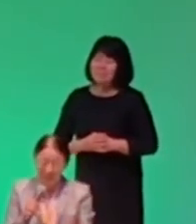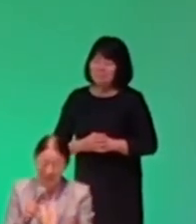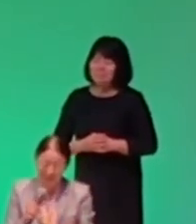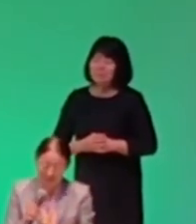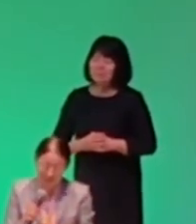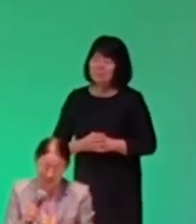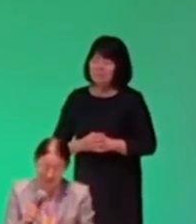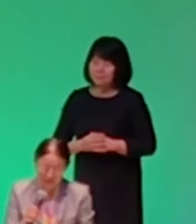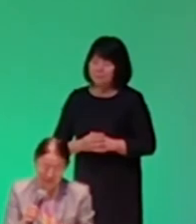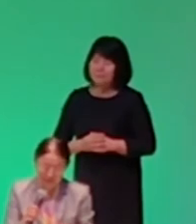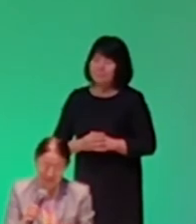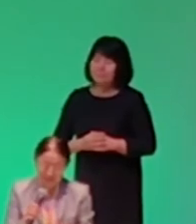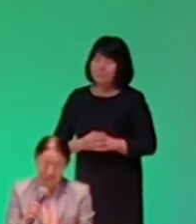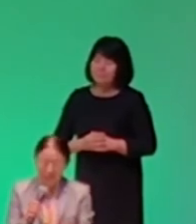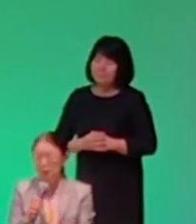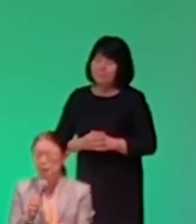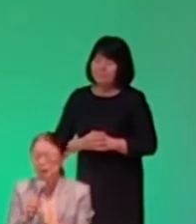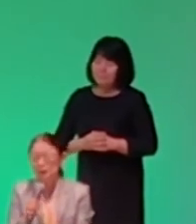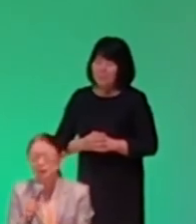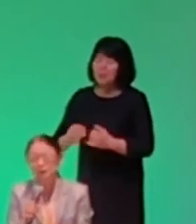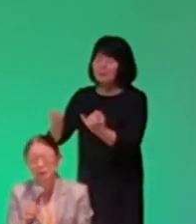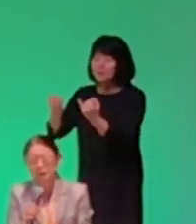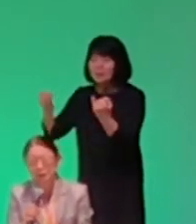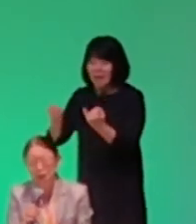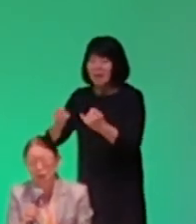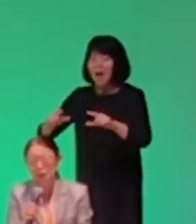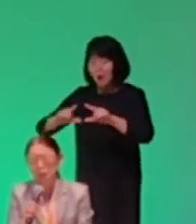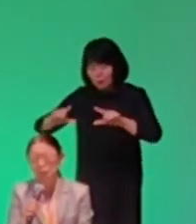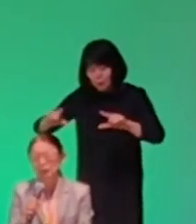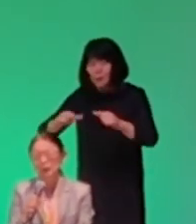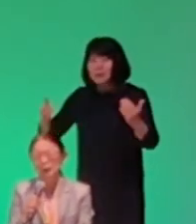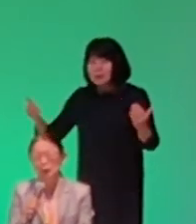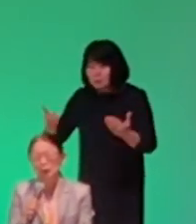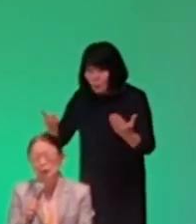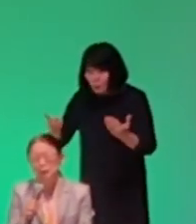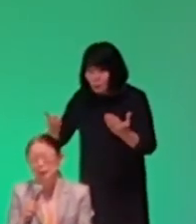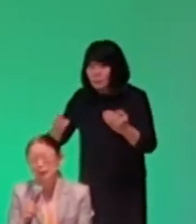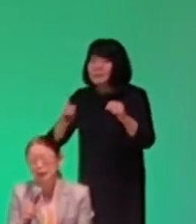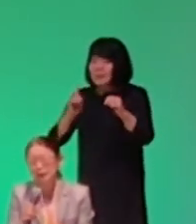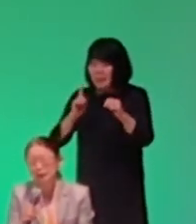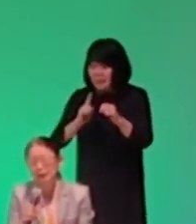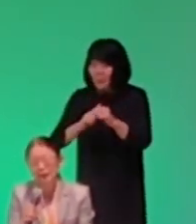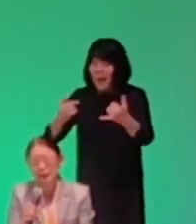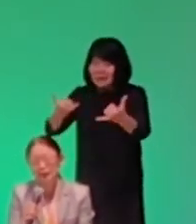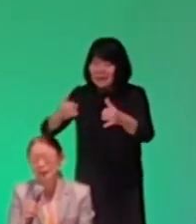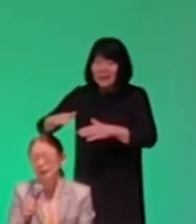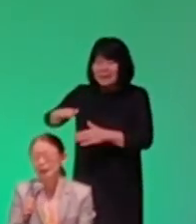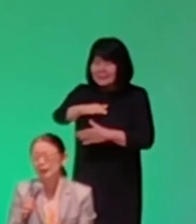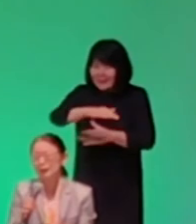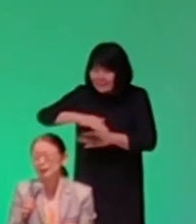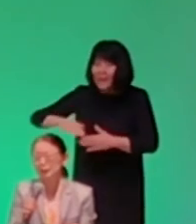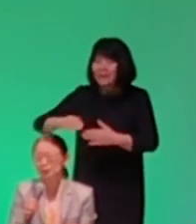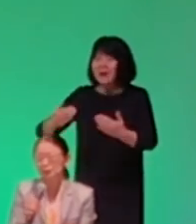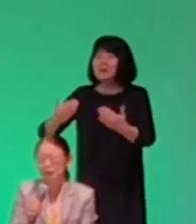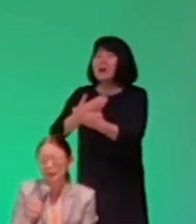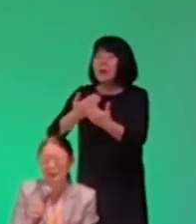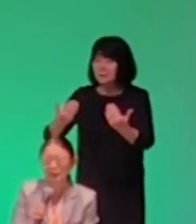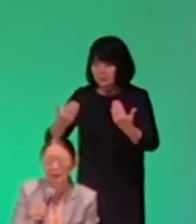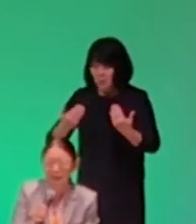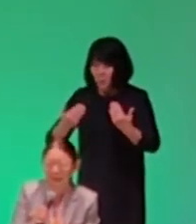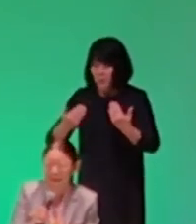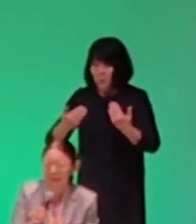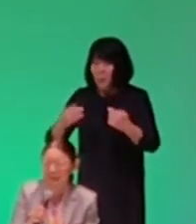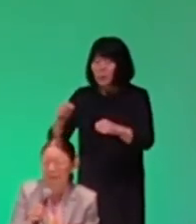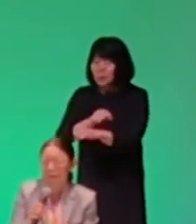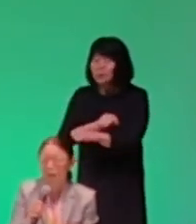女性が普通に仕事をするためにやっぱり社会全体が変わらなきゃいけないし、特に